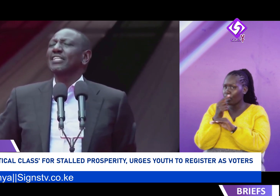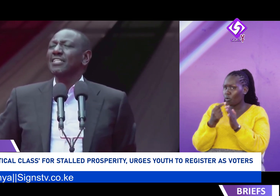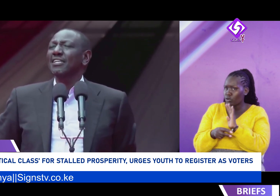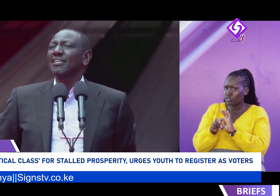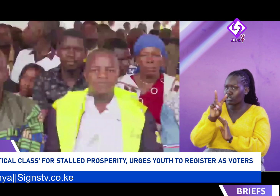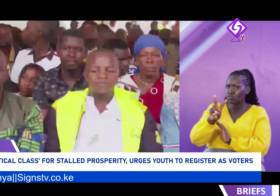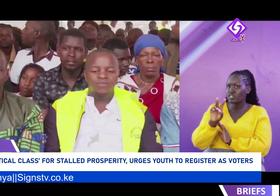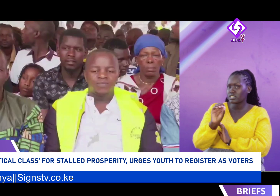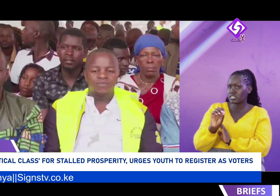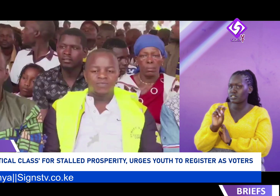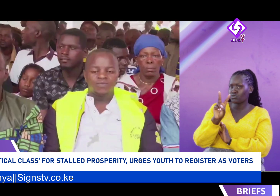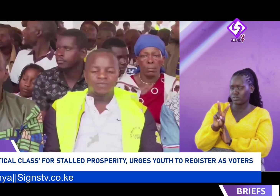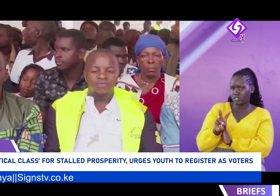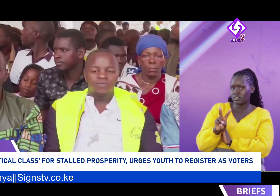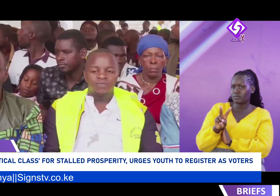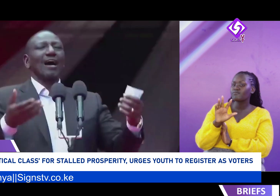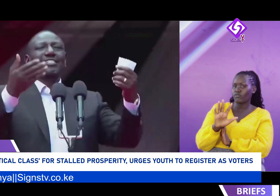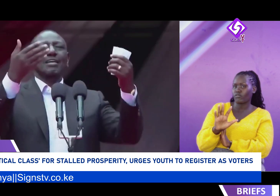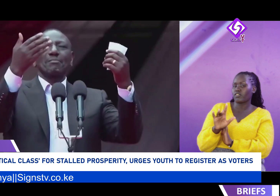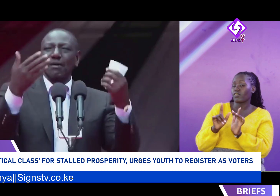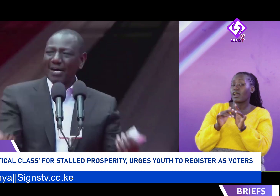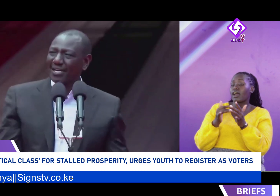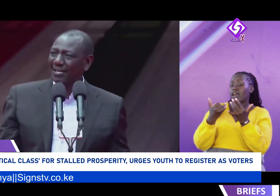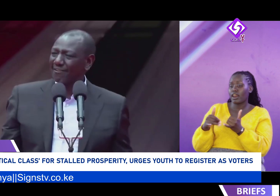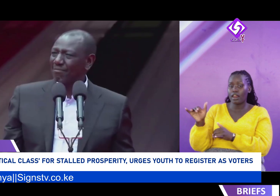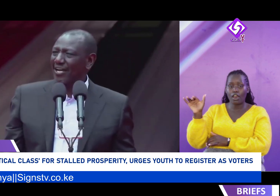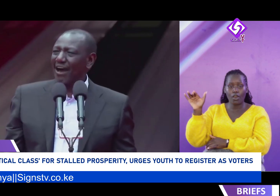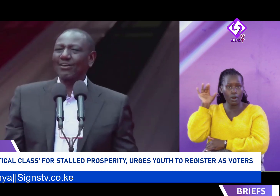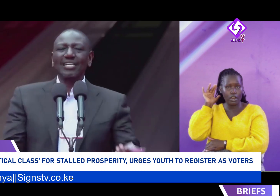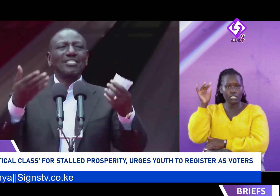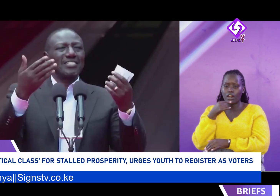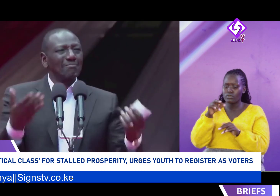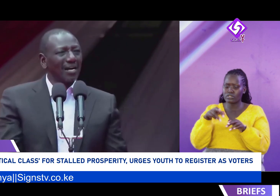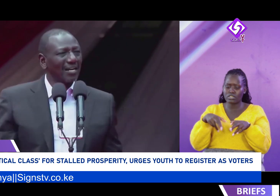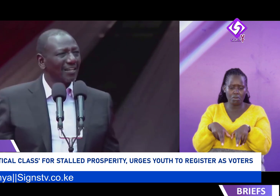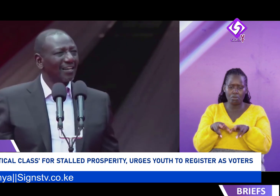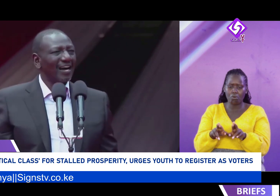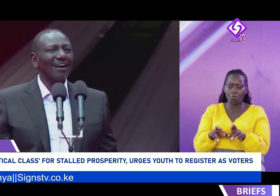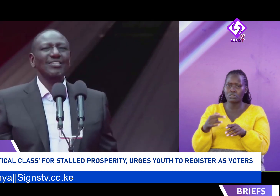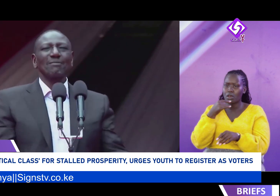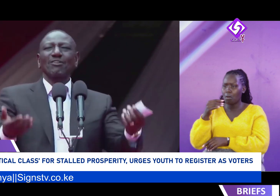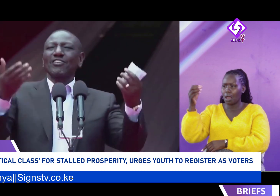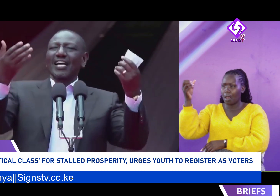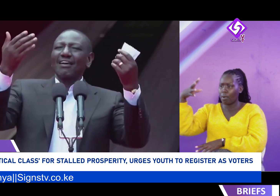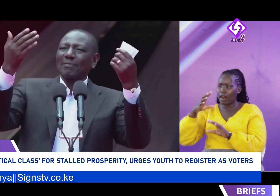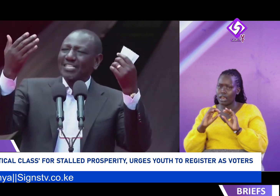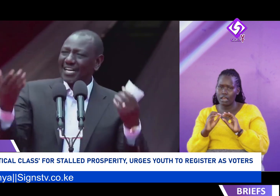20? Sasa sikizeni. Hawasemi barabara, hawasemi stima, hawasemi vijana wapate